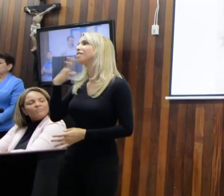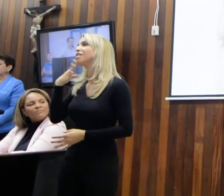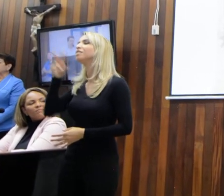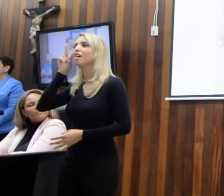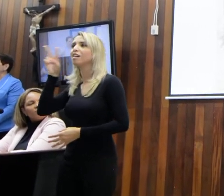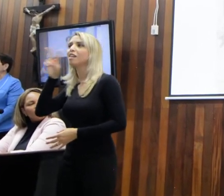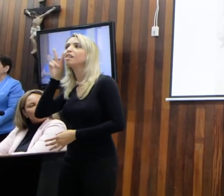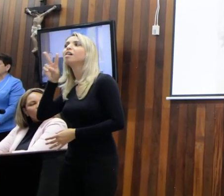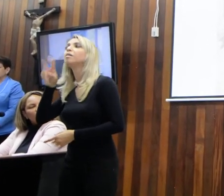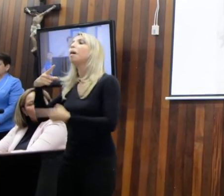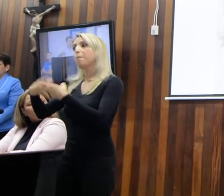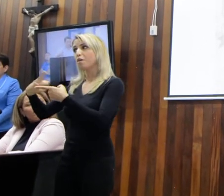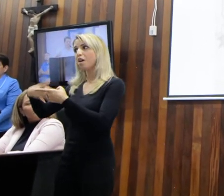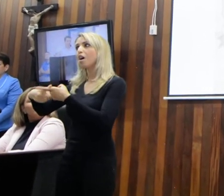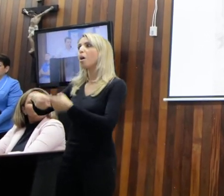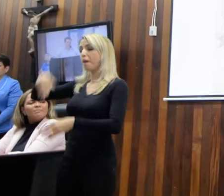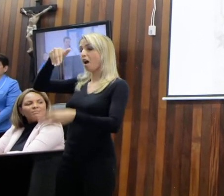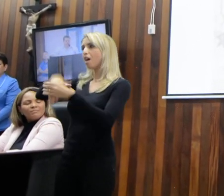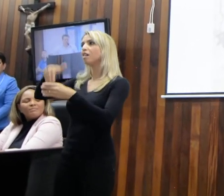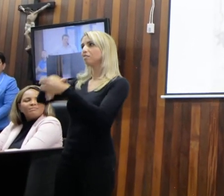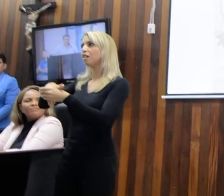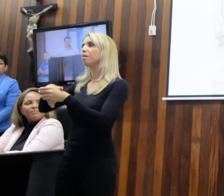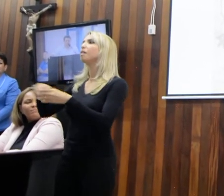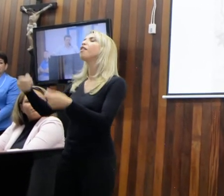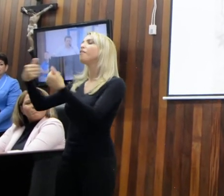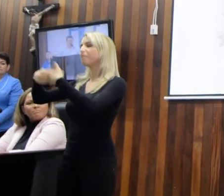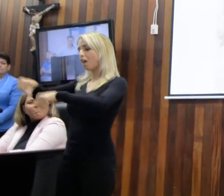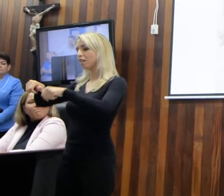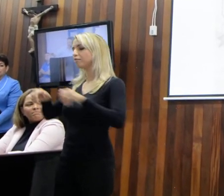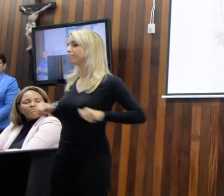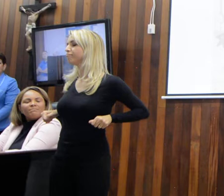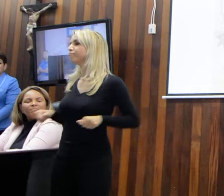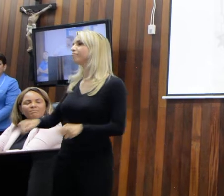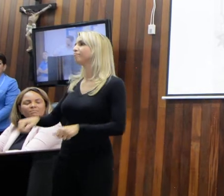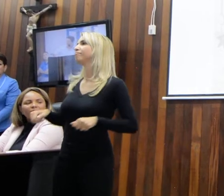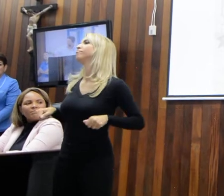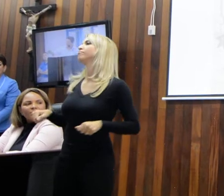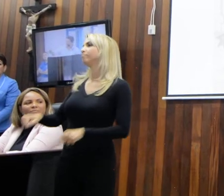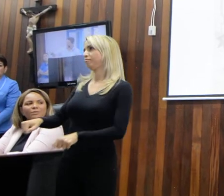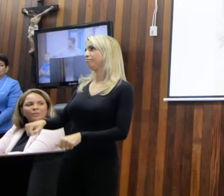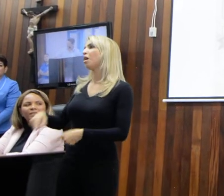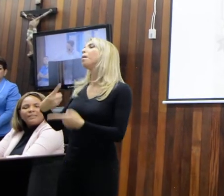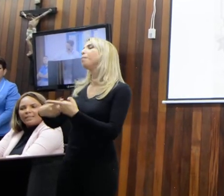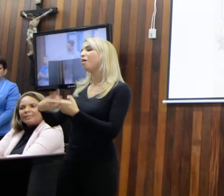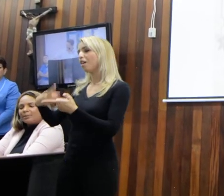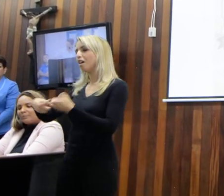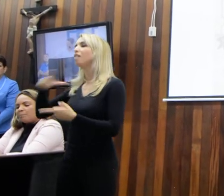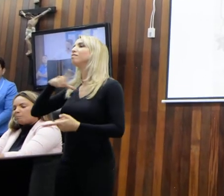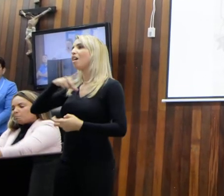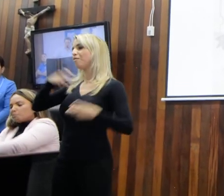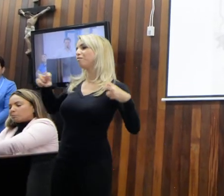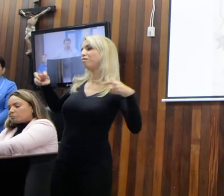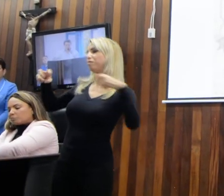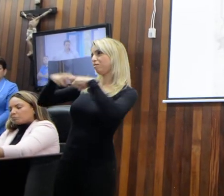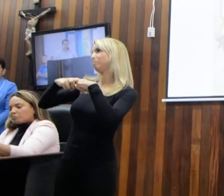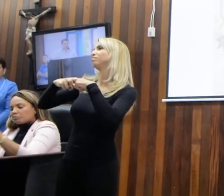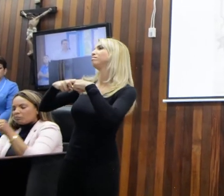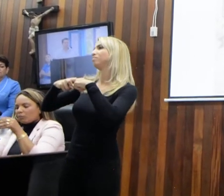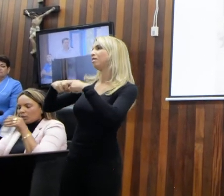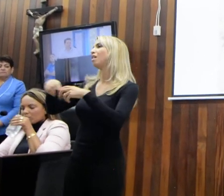uma campanha feita em cima de uma cadeira de rodas. Porque Márcio tinha recém sofrido um acidente de